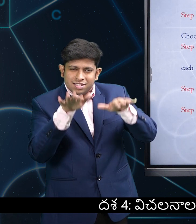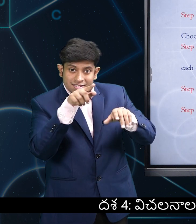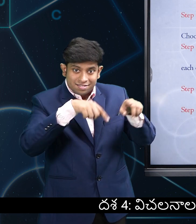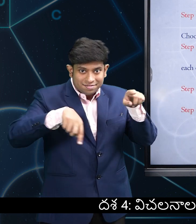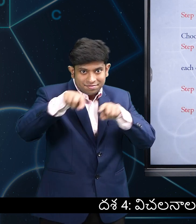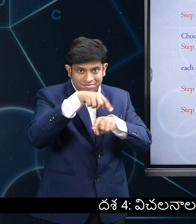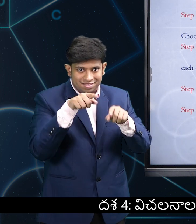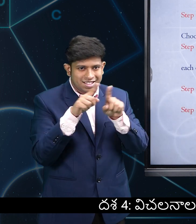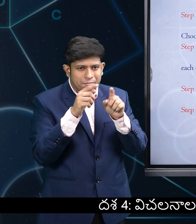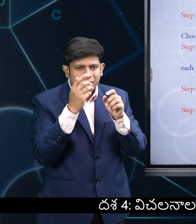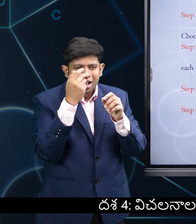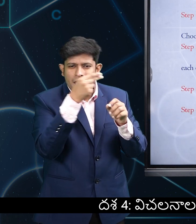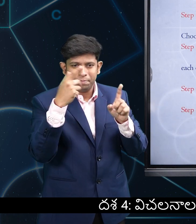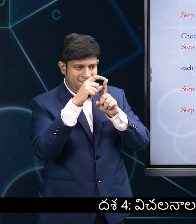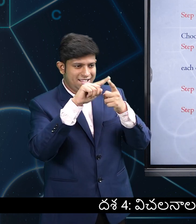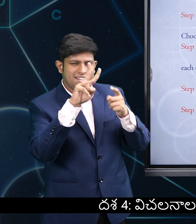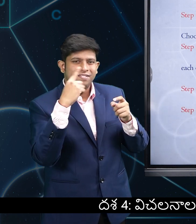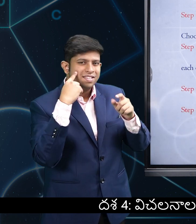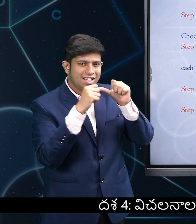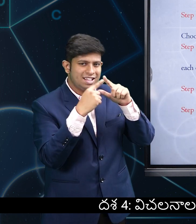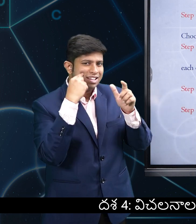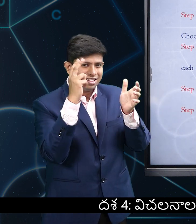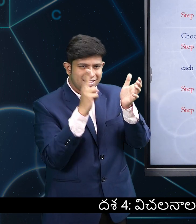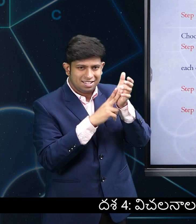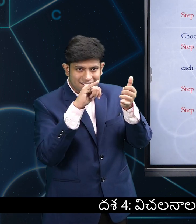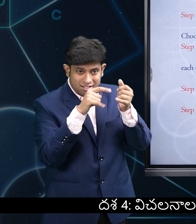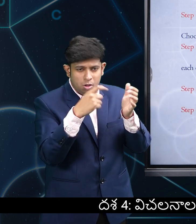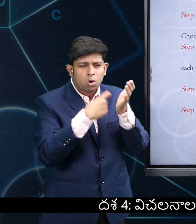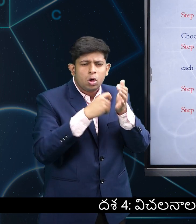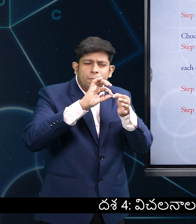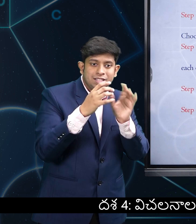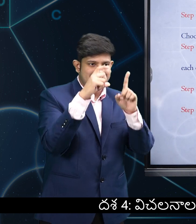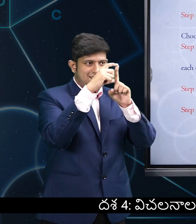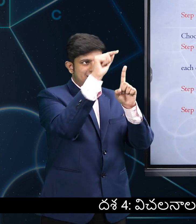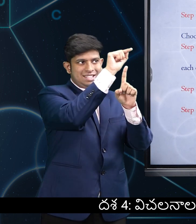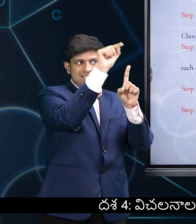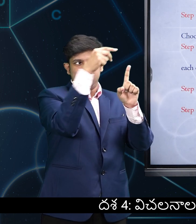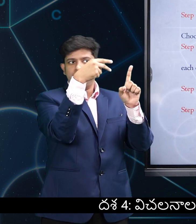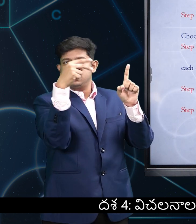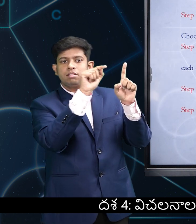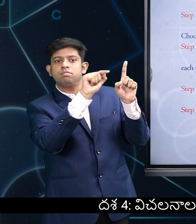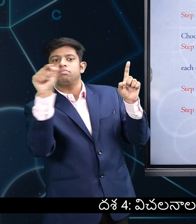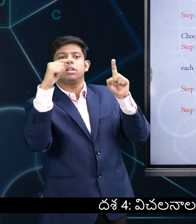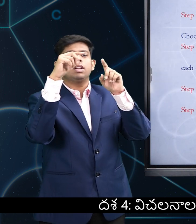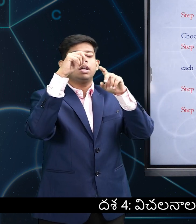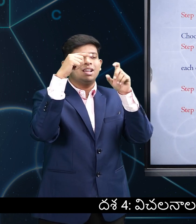కనుగొనండి. d = sum of f1 d1 బై సమ్ ఆఫ్